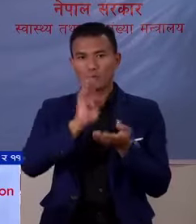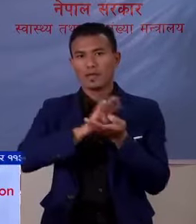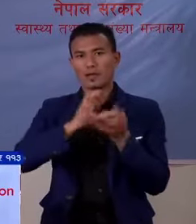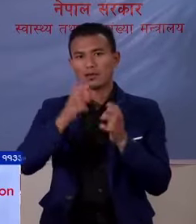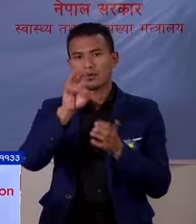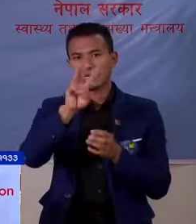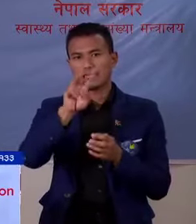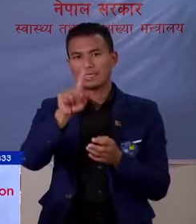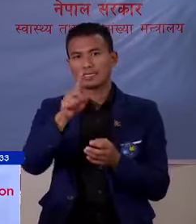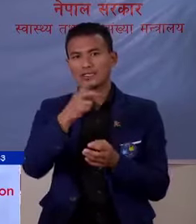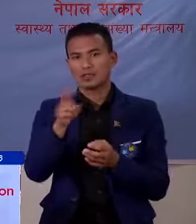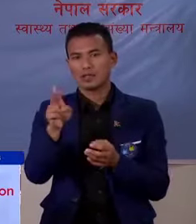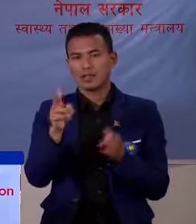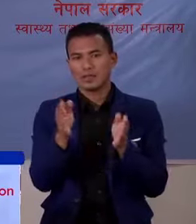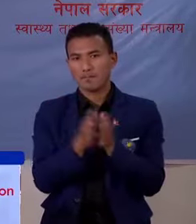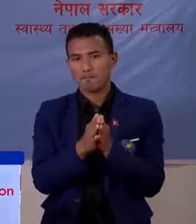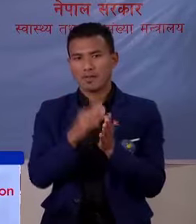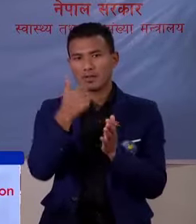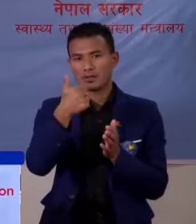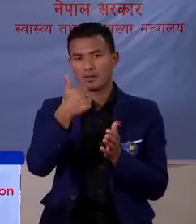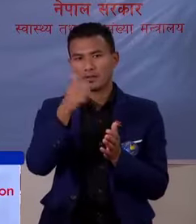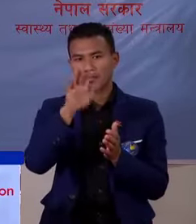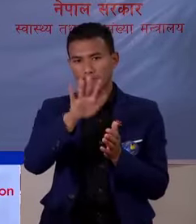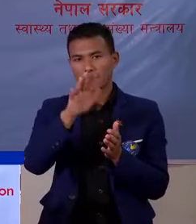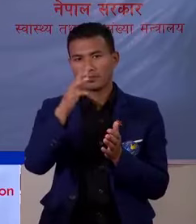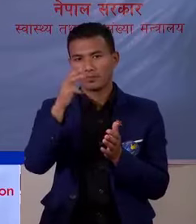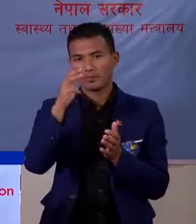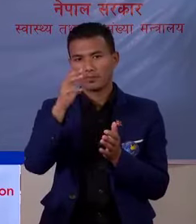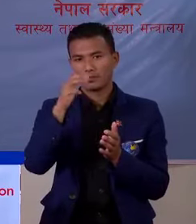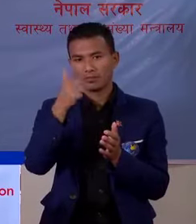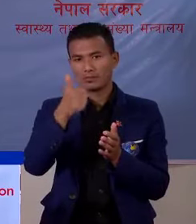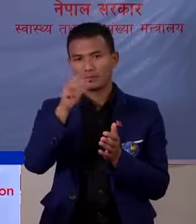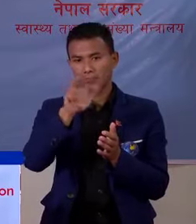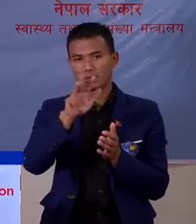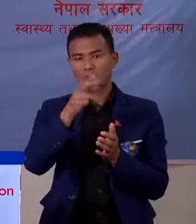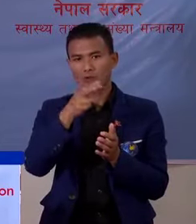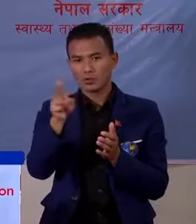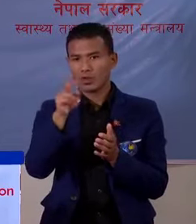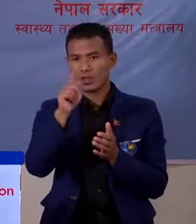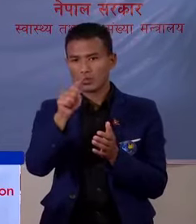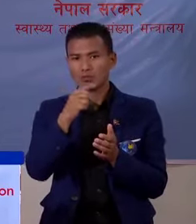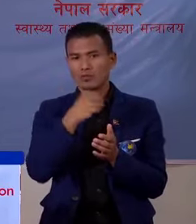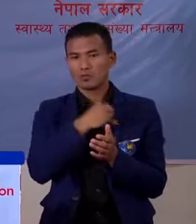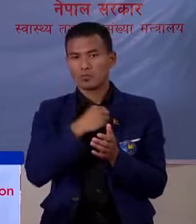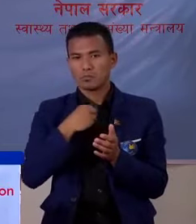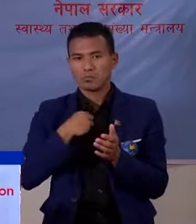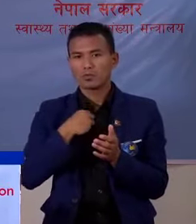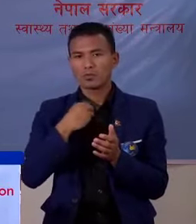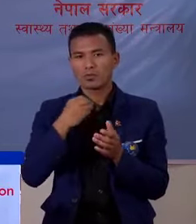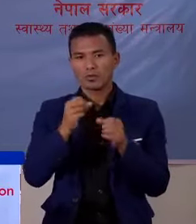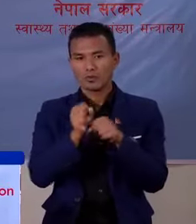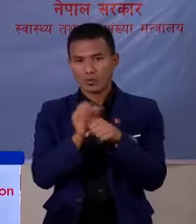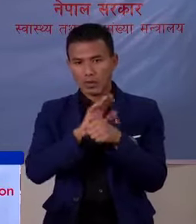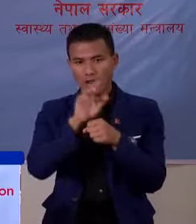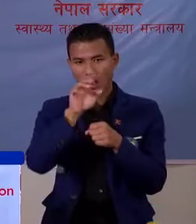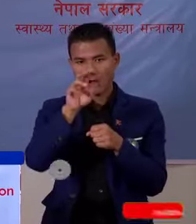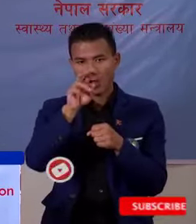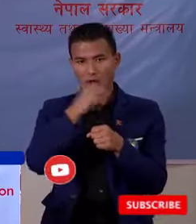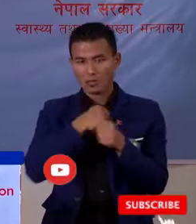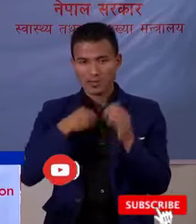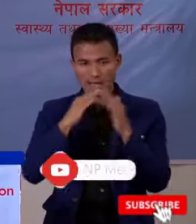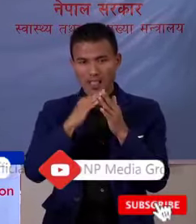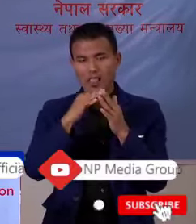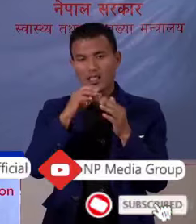विराटनगरमा 31 गरी कुल 59 को यी अस्पतालहरूमा यी स्थानमा रहेका कोरोना अस्पताल तथा